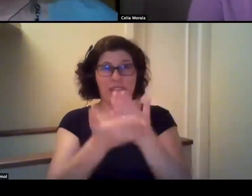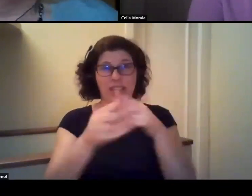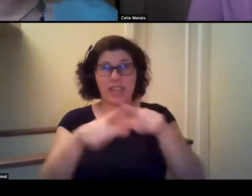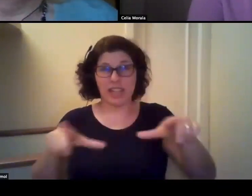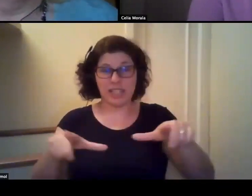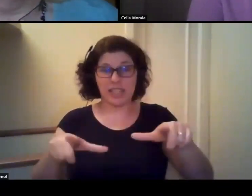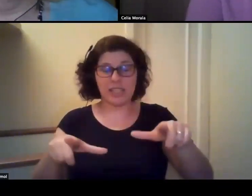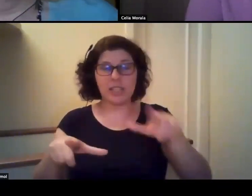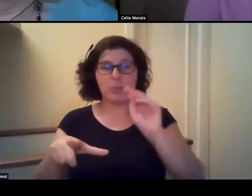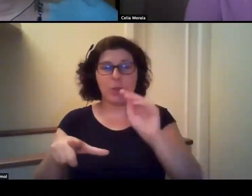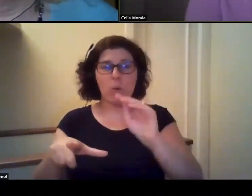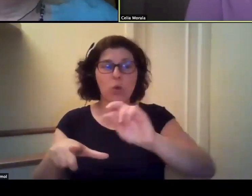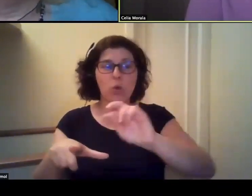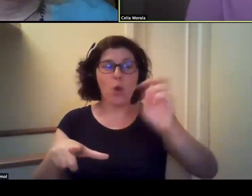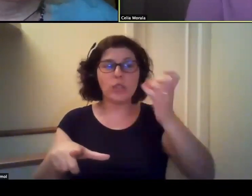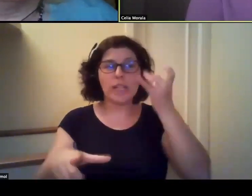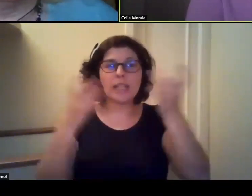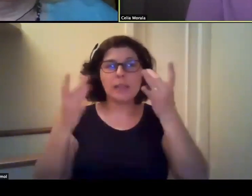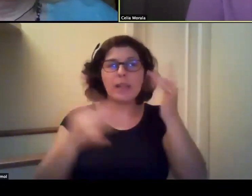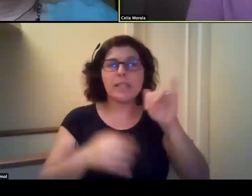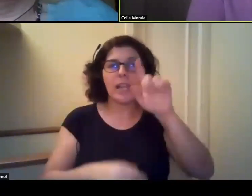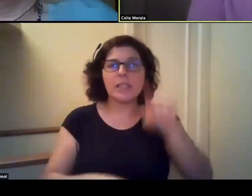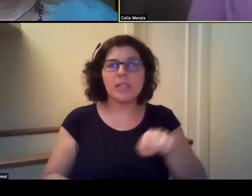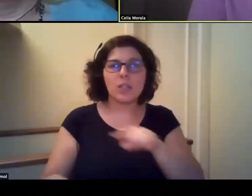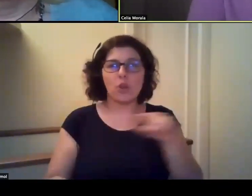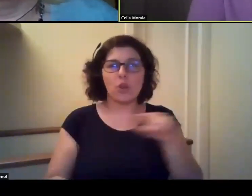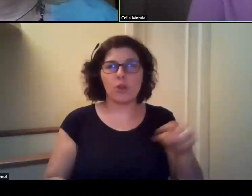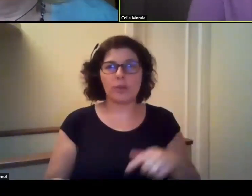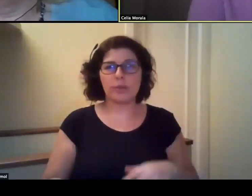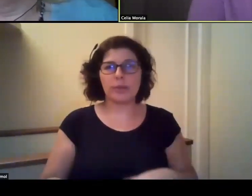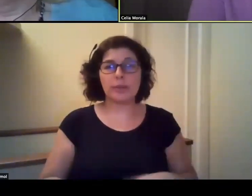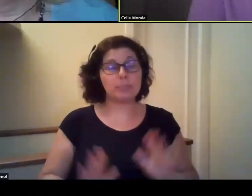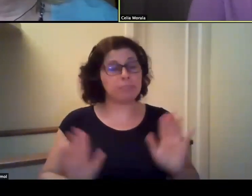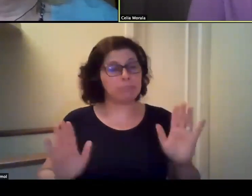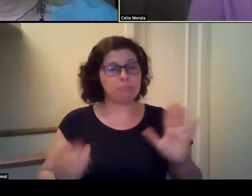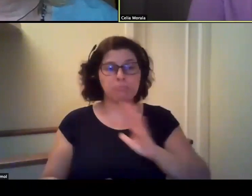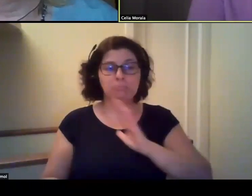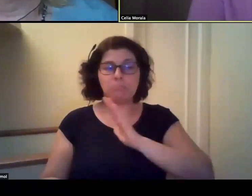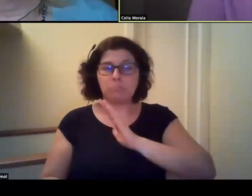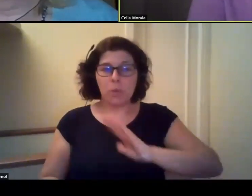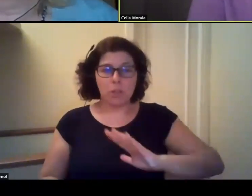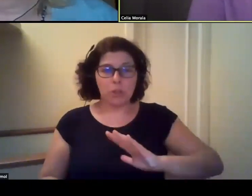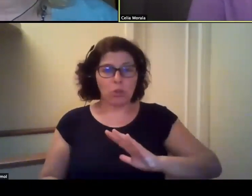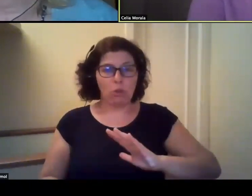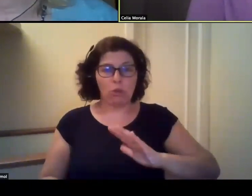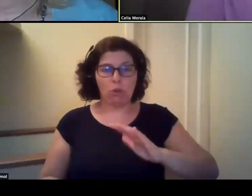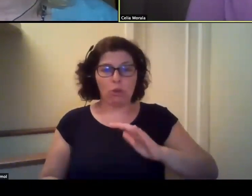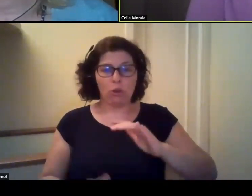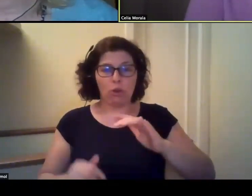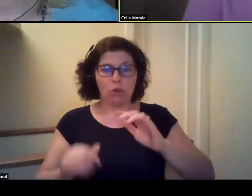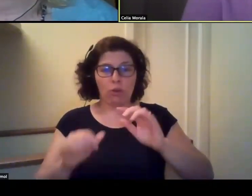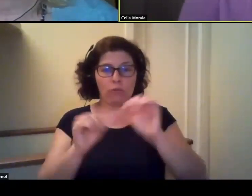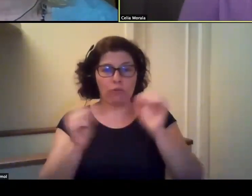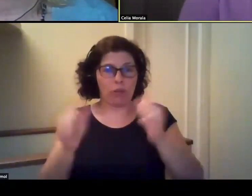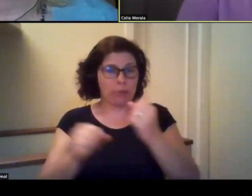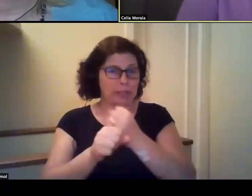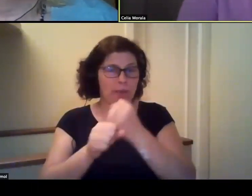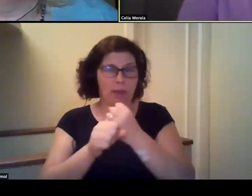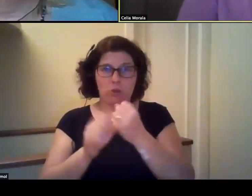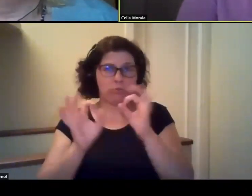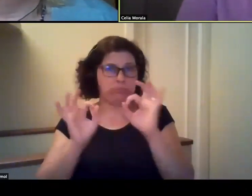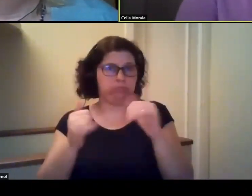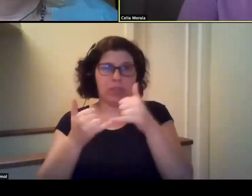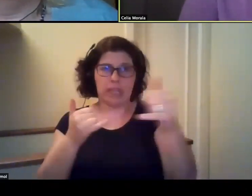actividades. En principio, estas son nuestras principales líneas de acción ahora mismo. Sí que